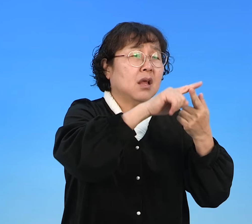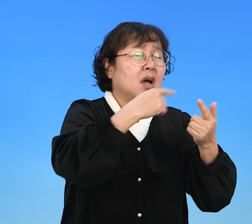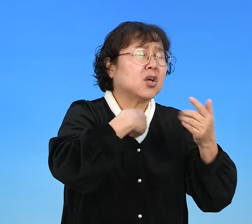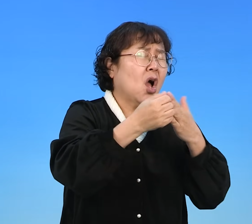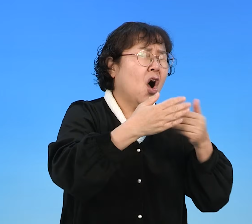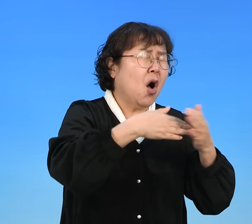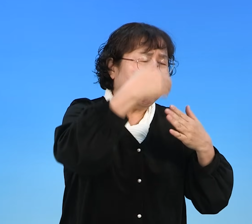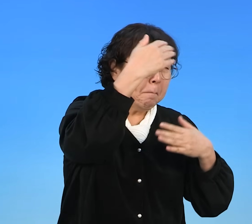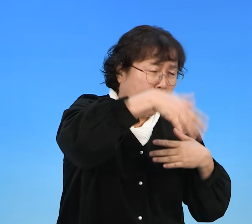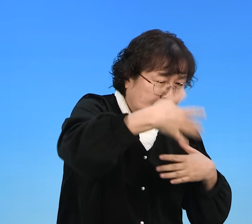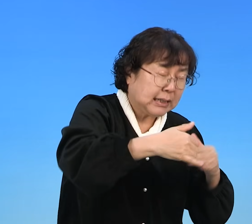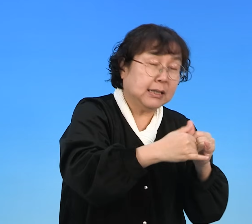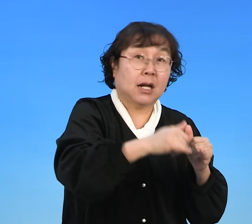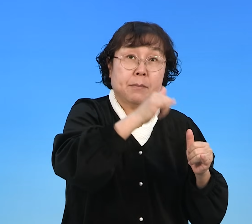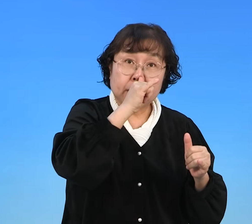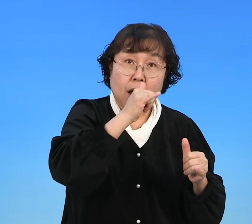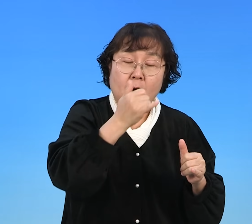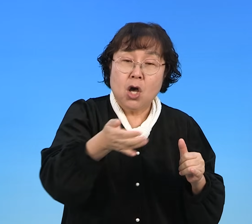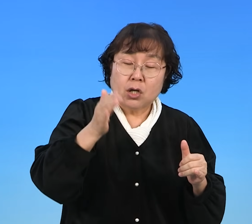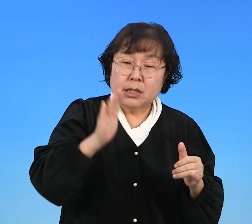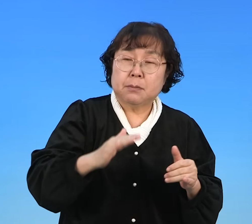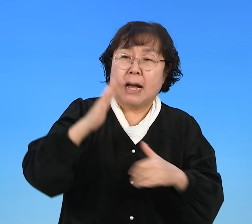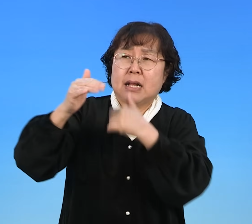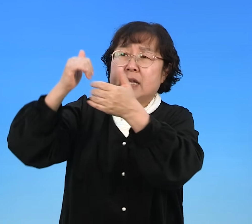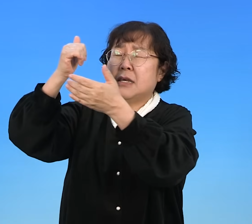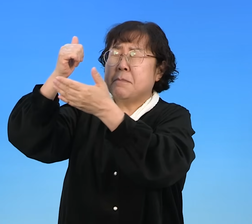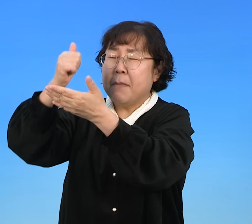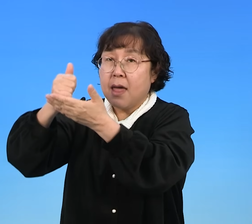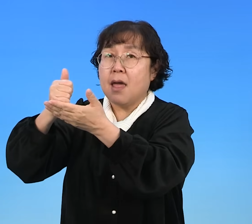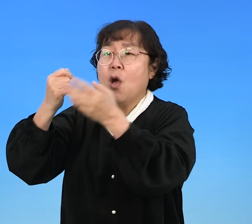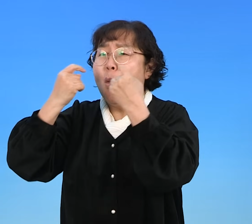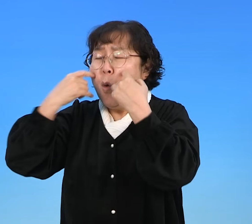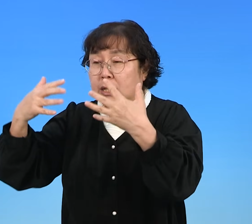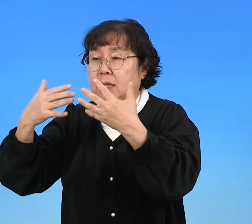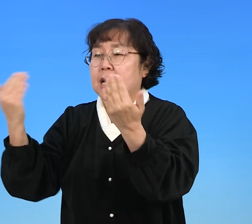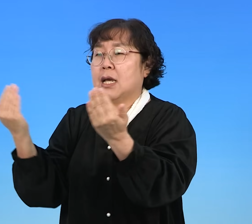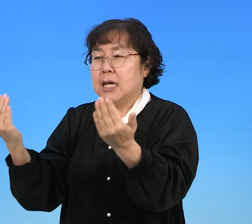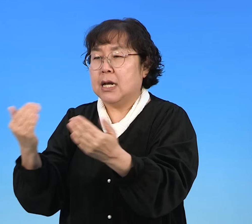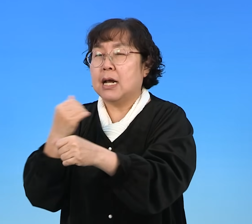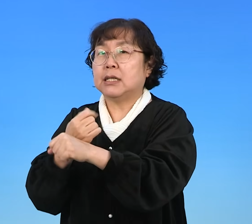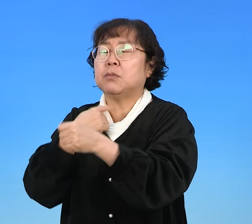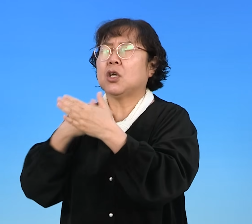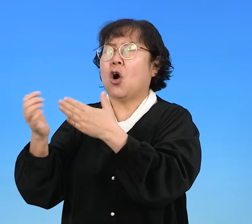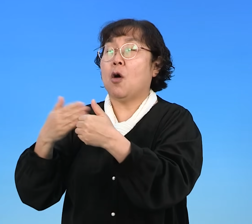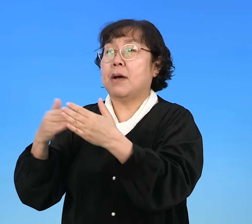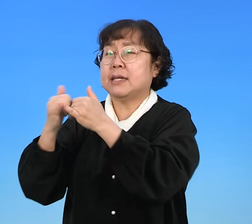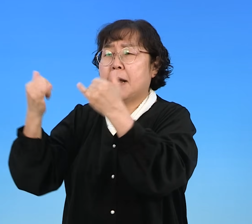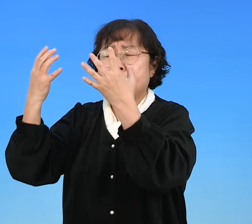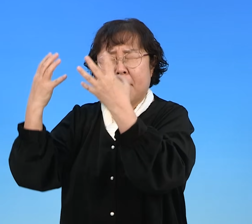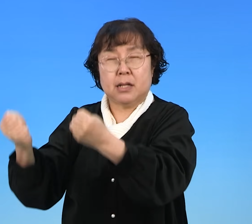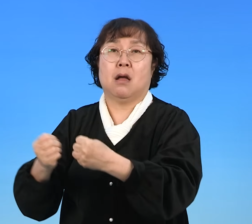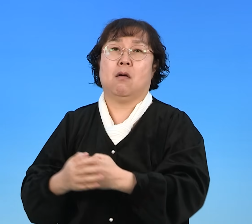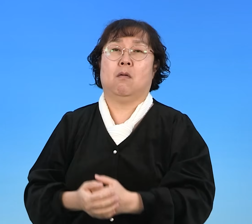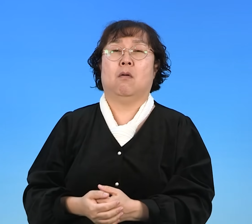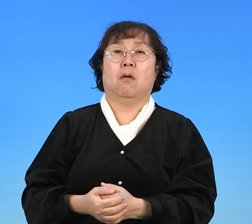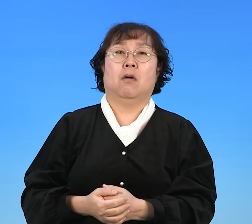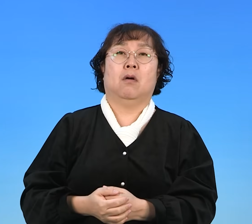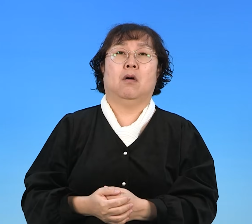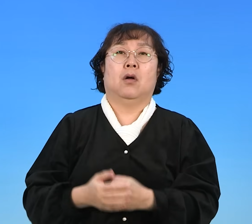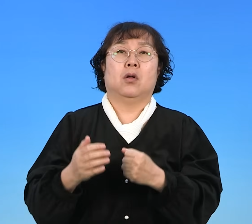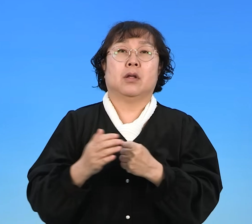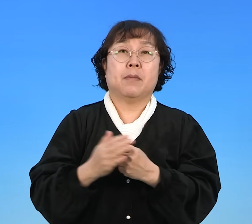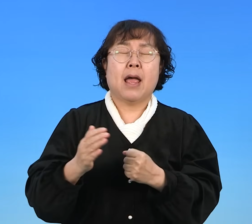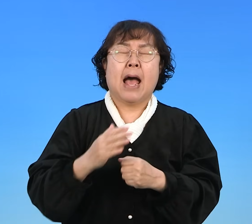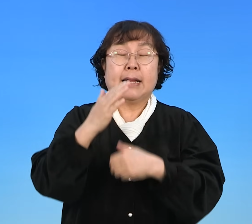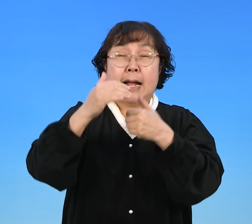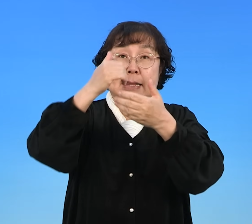하나님을 경험하면서 그렇게 살아가시는 분들도 굉장히 많으십니다. 그래서 오늘 이 설교 제목 그대로